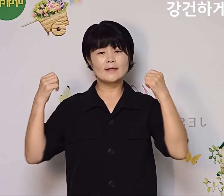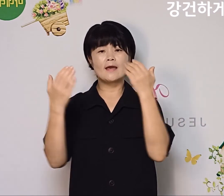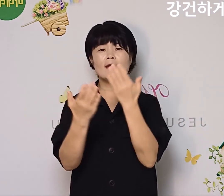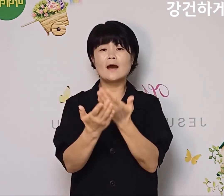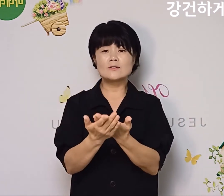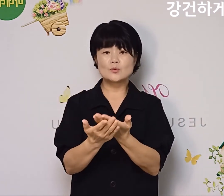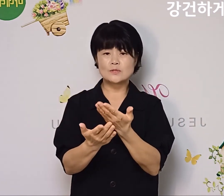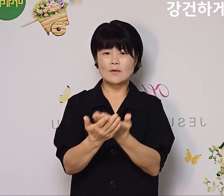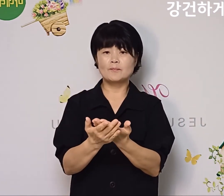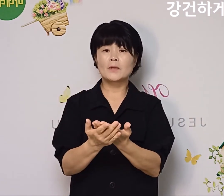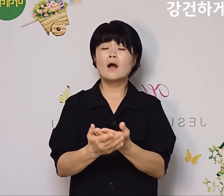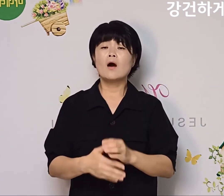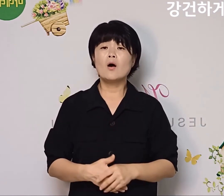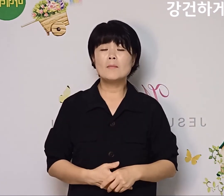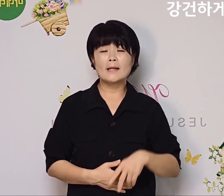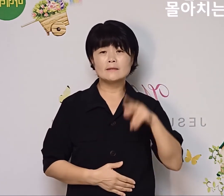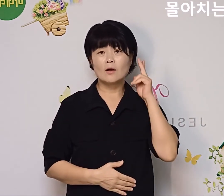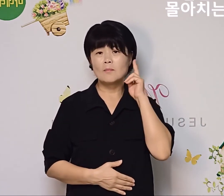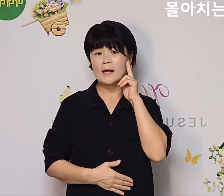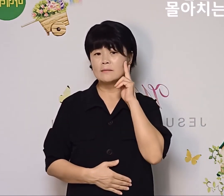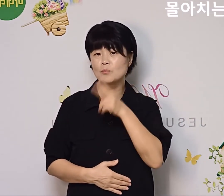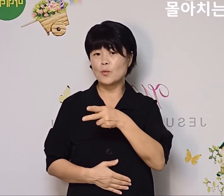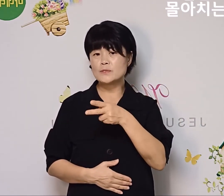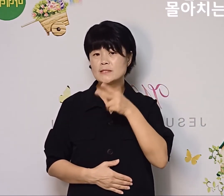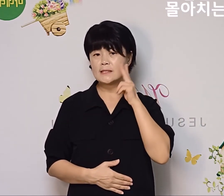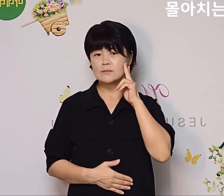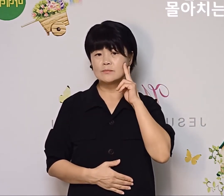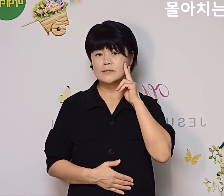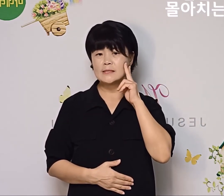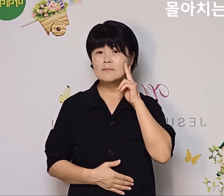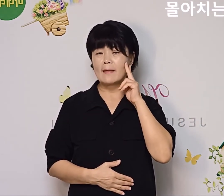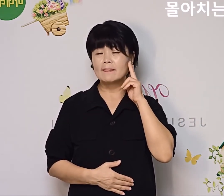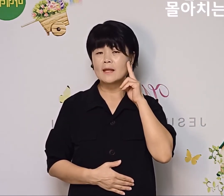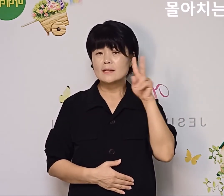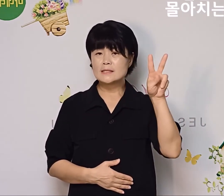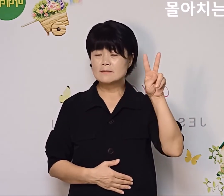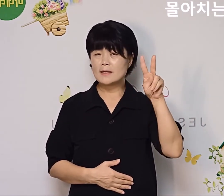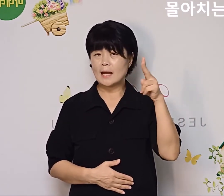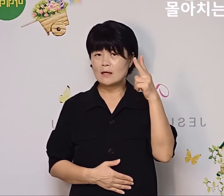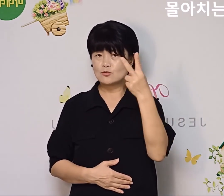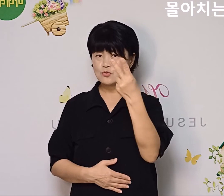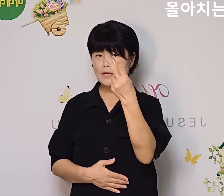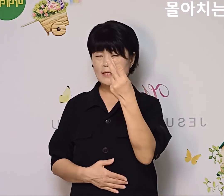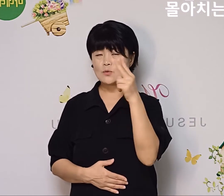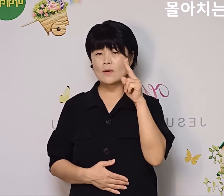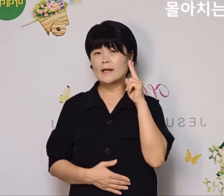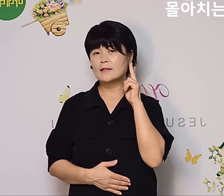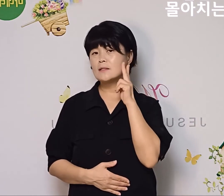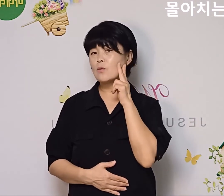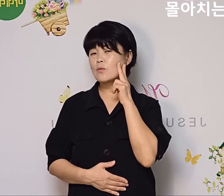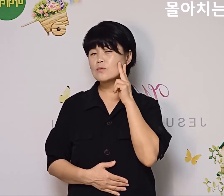강건하게 하소서. 험한, 몹시, 심하다. 두 개의 손가락을